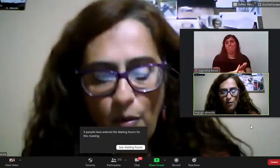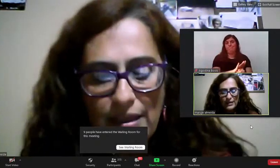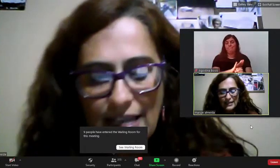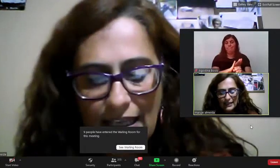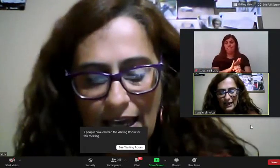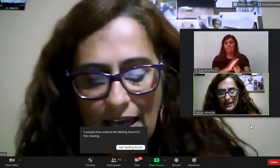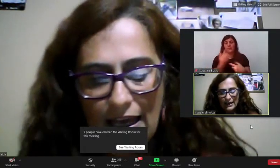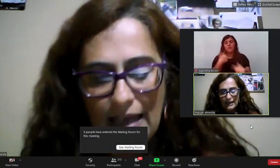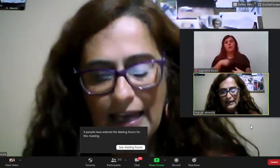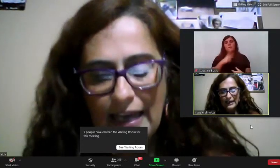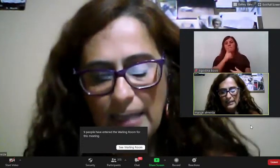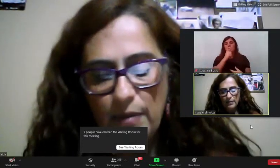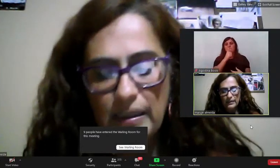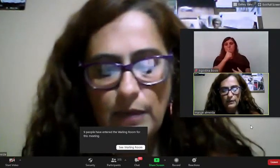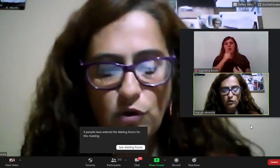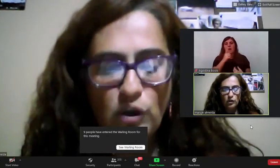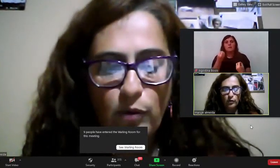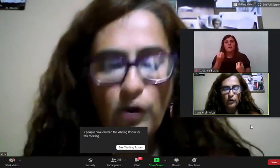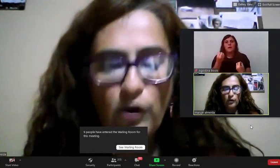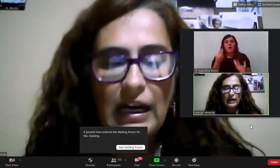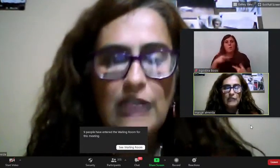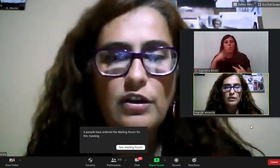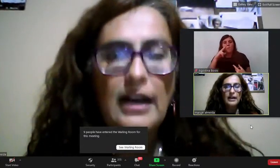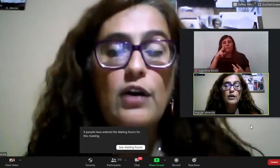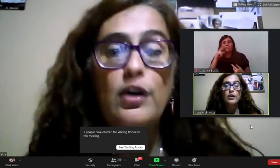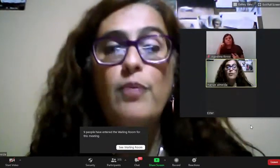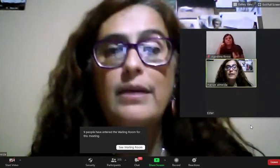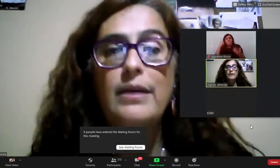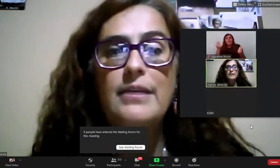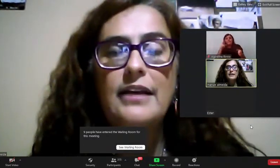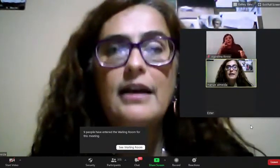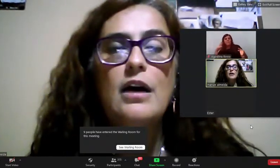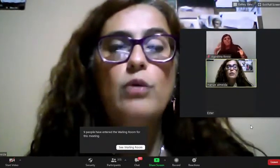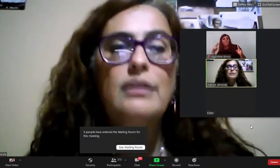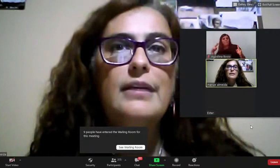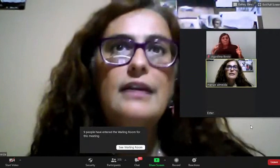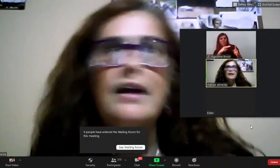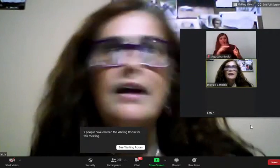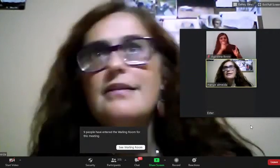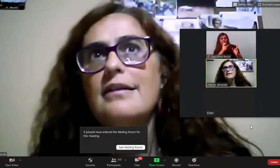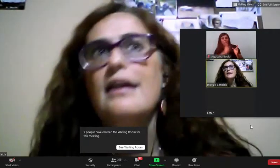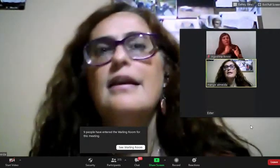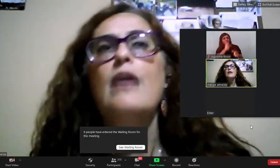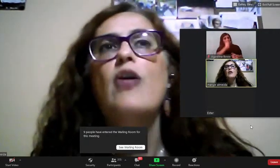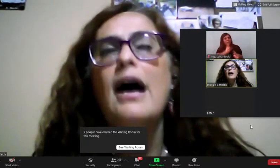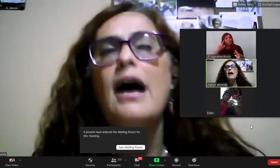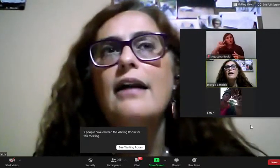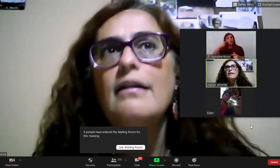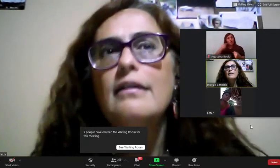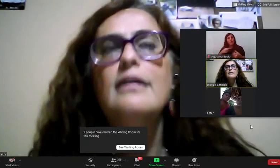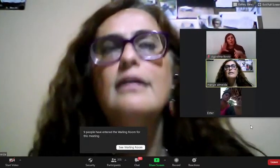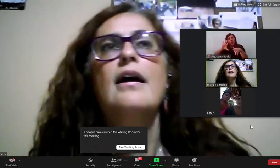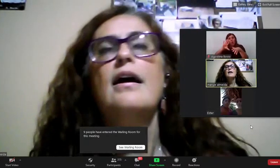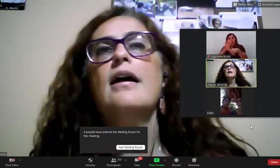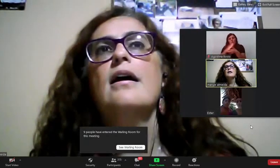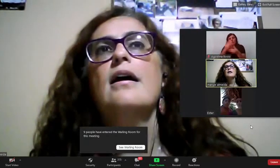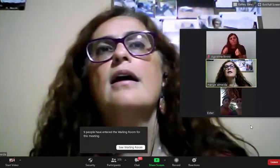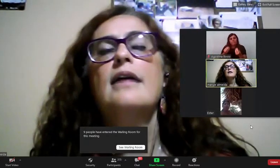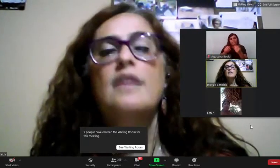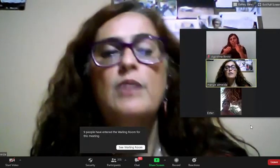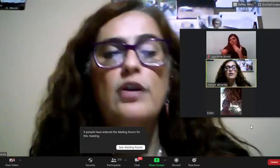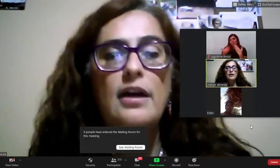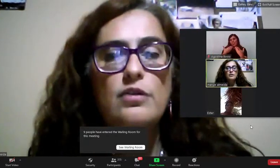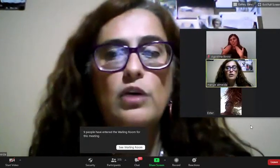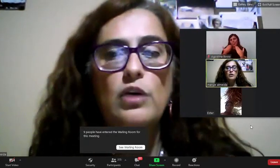Como pensar que esta perspectiva socioantropológica de la sordera lo que nos permite justamente es dialogar